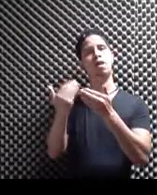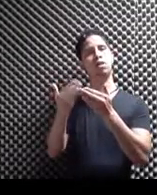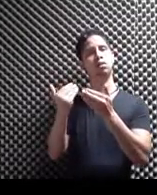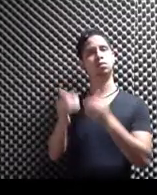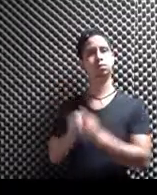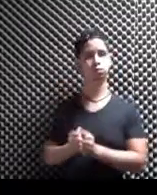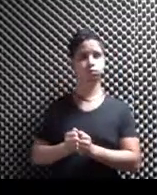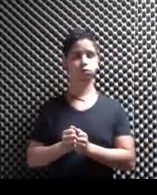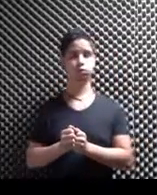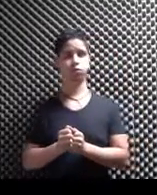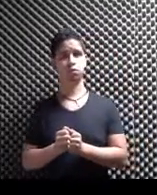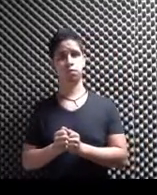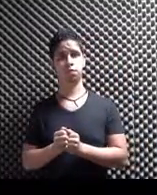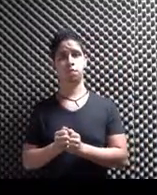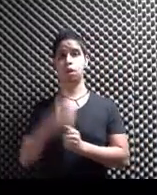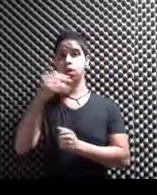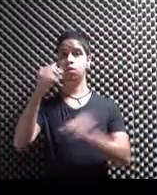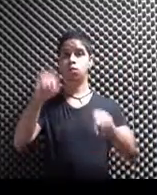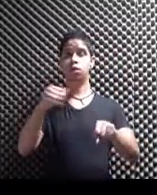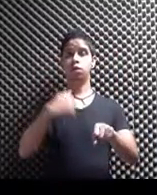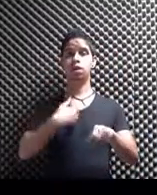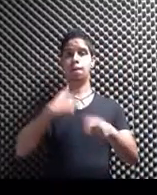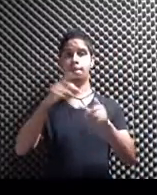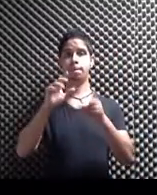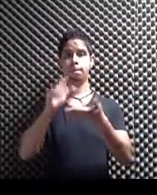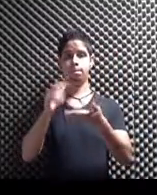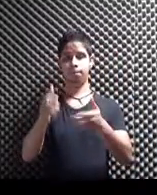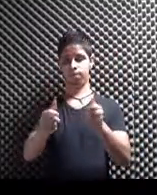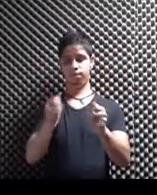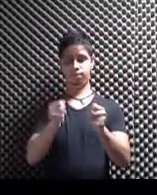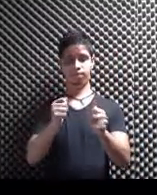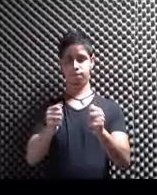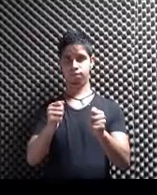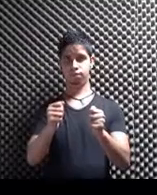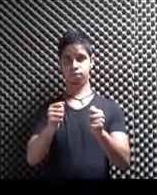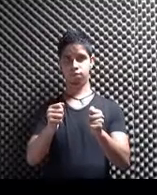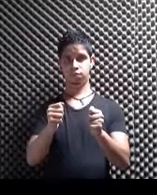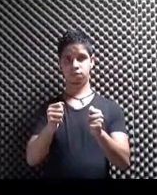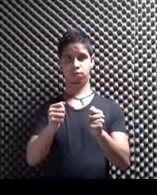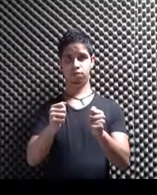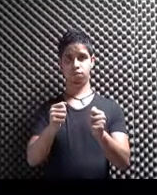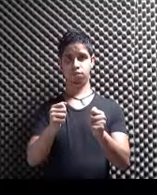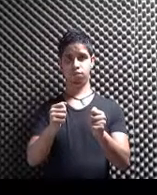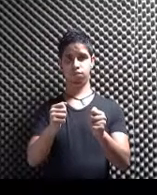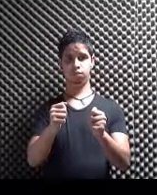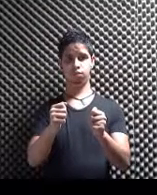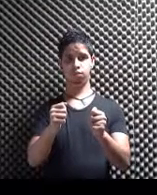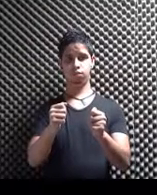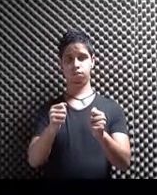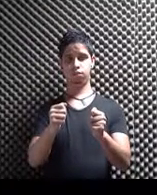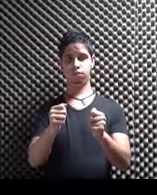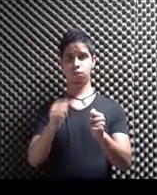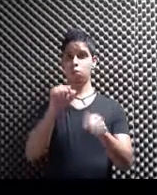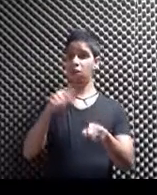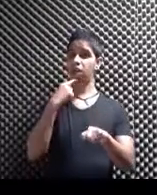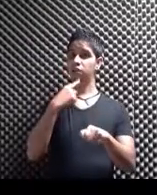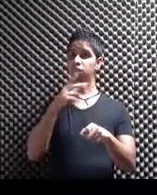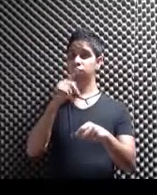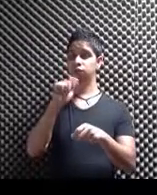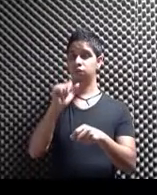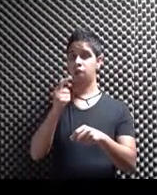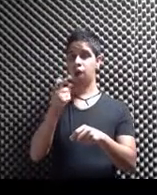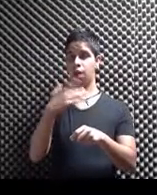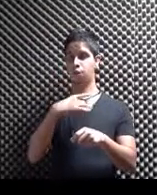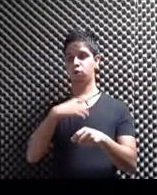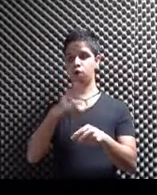Ajá. Sí, y textear con, yo digo, no solamente con una mano, sino, ¿verdad? Por lo menos, a mí me gusta tomar